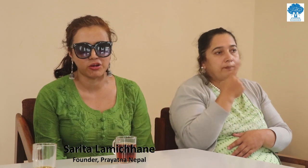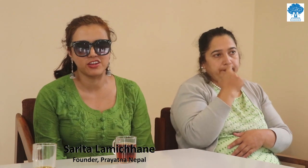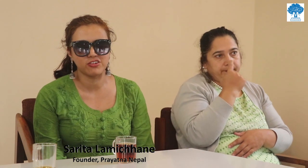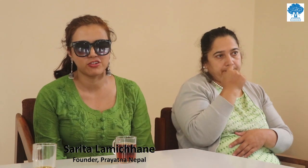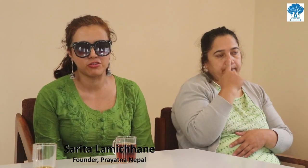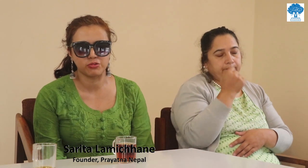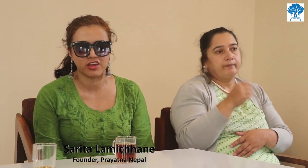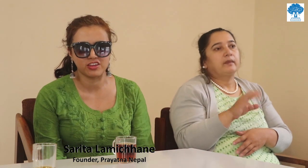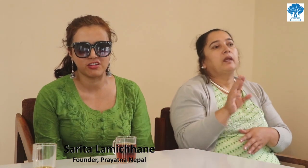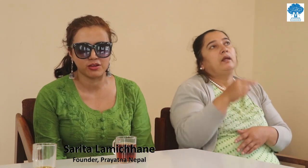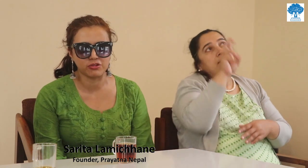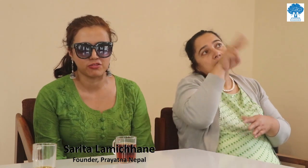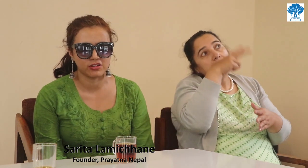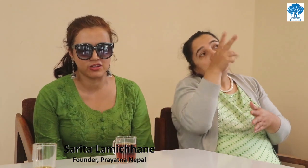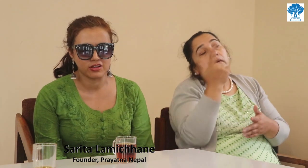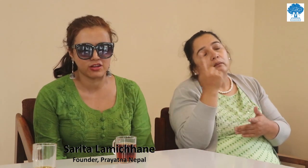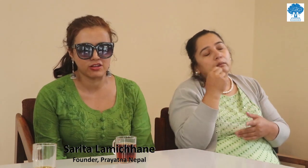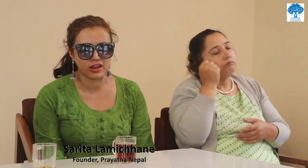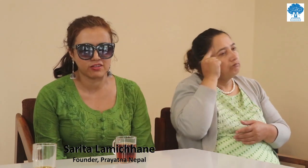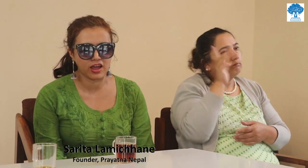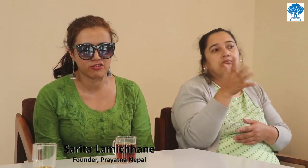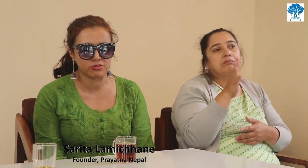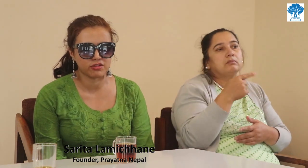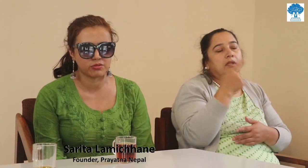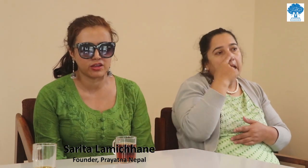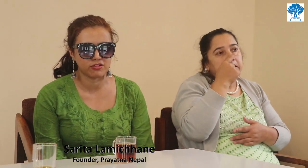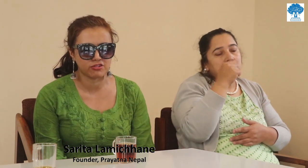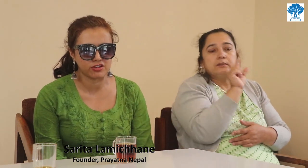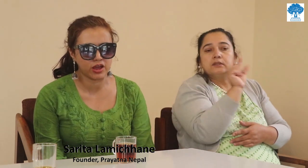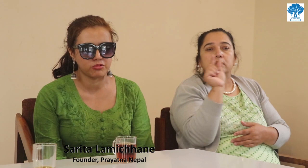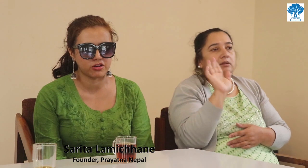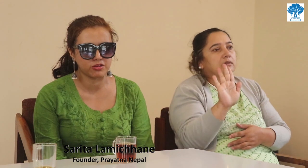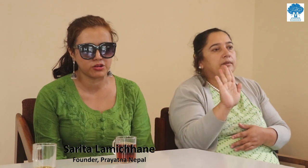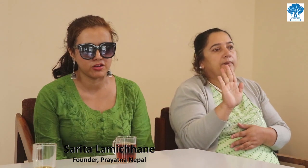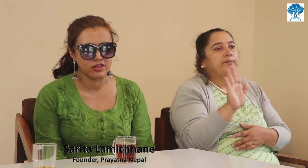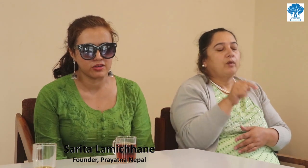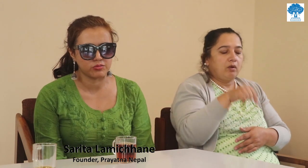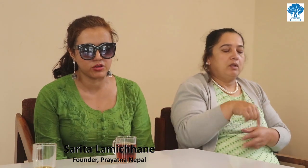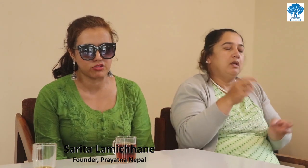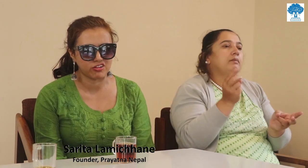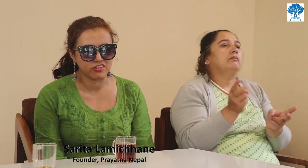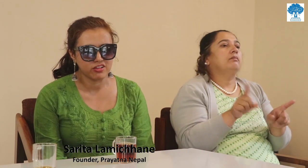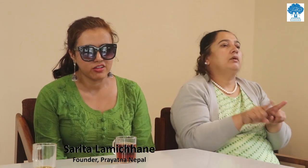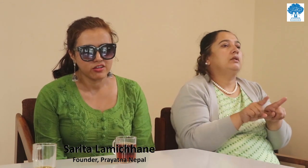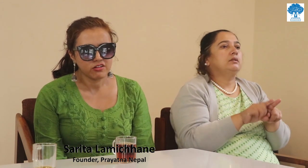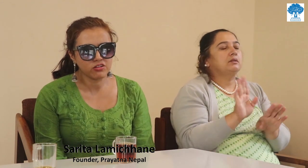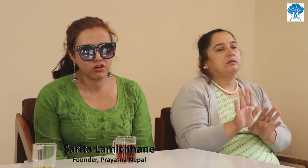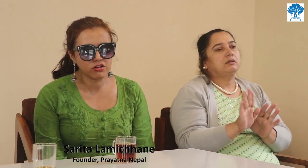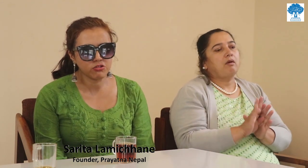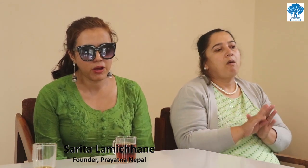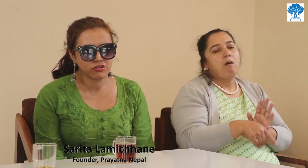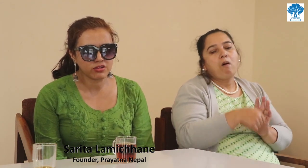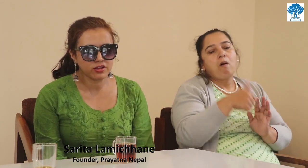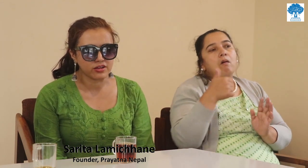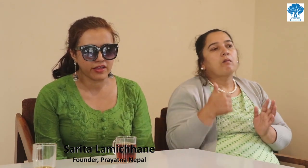चित्र हो भन्दैन, यो के हो बुझाइदिएन भन्दा बुझाउँछ, किनभने यसलाई त लाजको विषय बनाइएको छ, ट्याबु अझै पनि छ। अनि